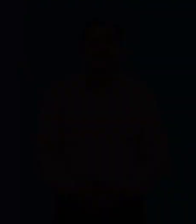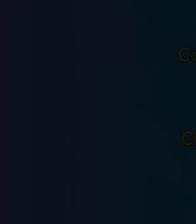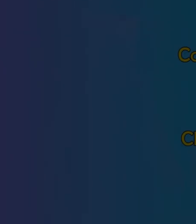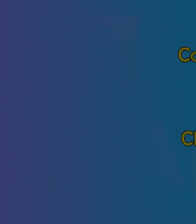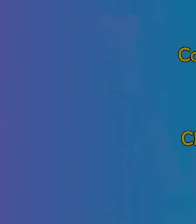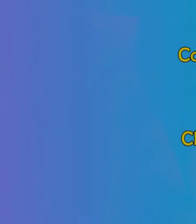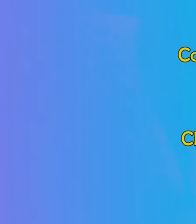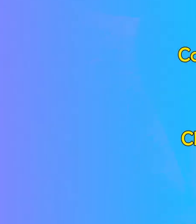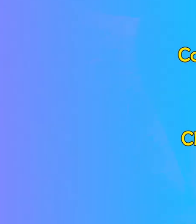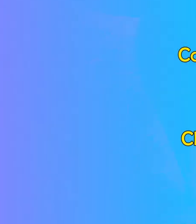कि